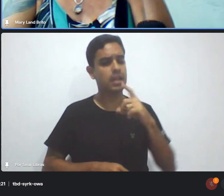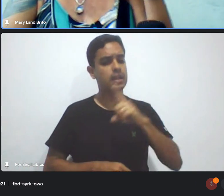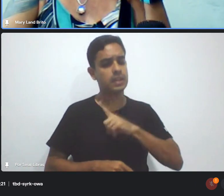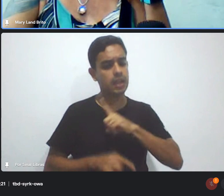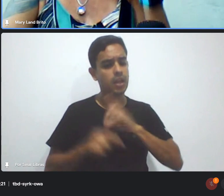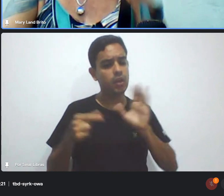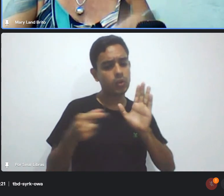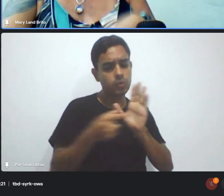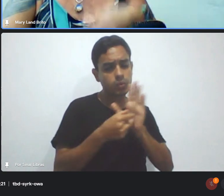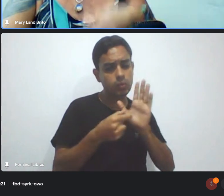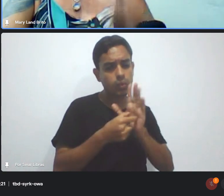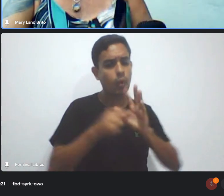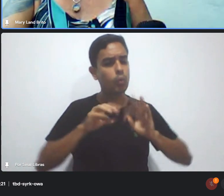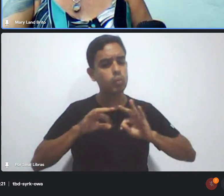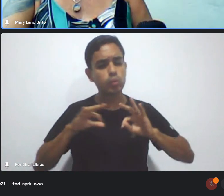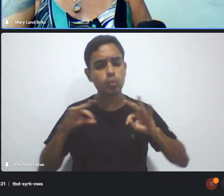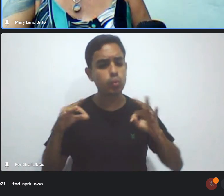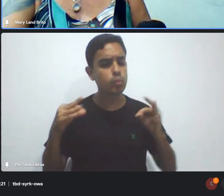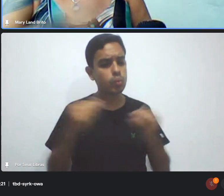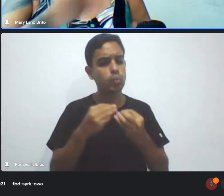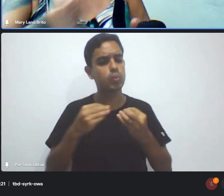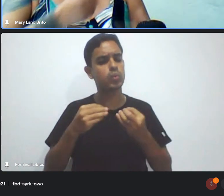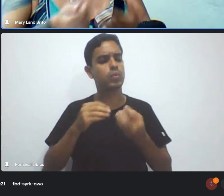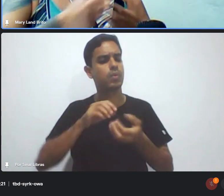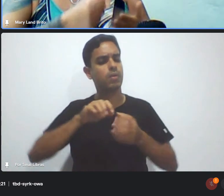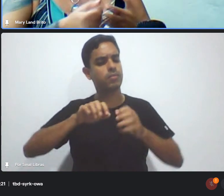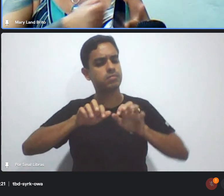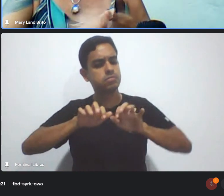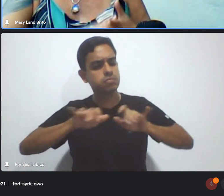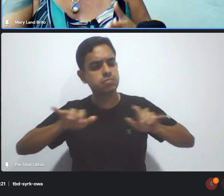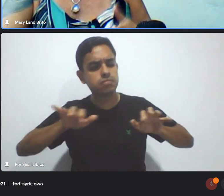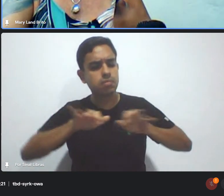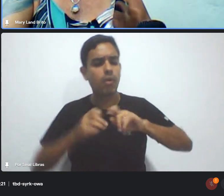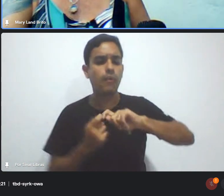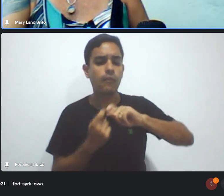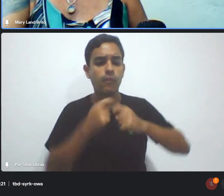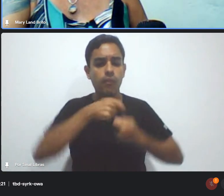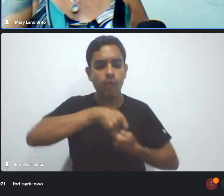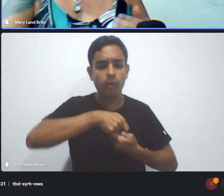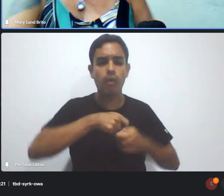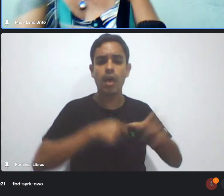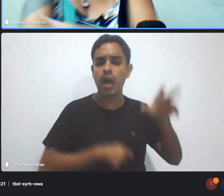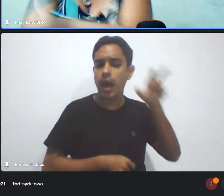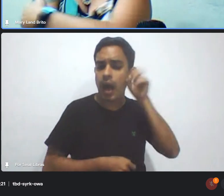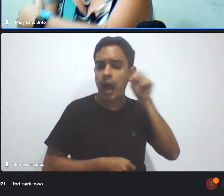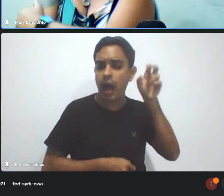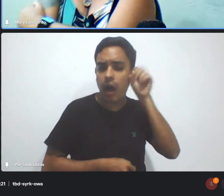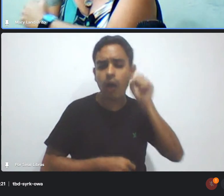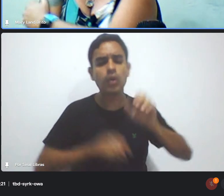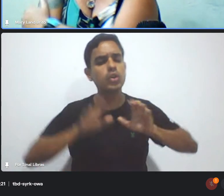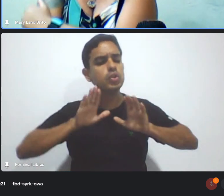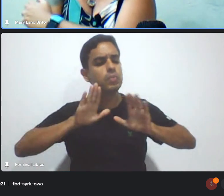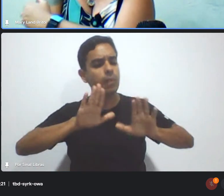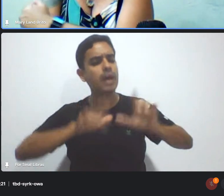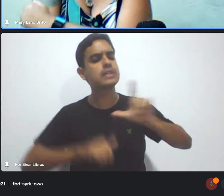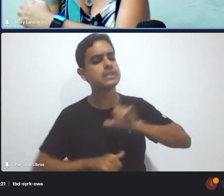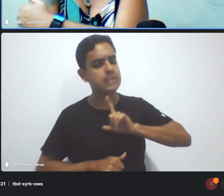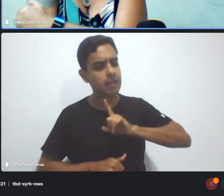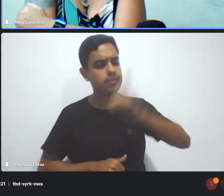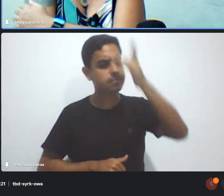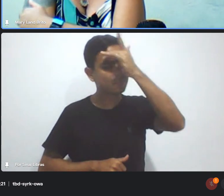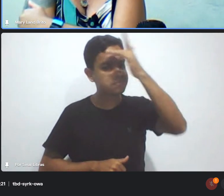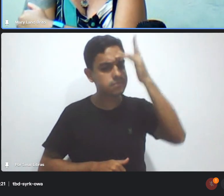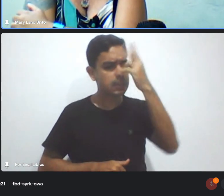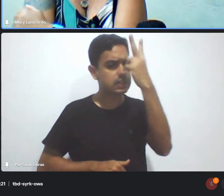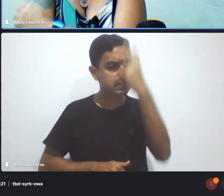escrito transforma em áudio. Mas tem cego que ainda tem dificuldade de usar o celular como uma informação. Então,